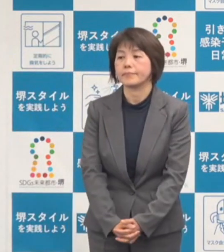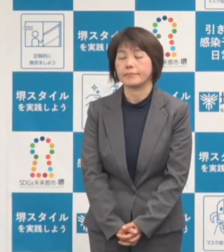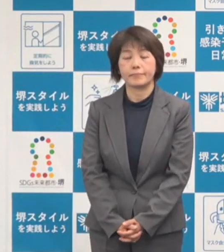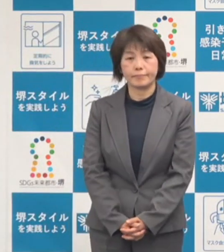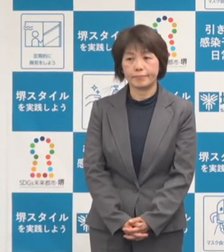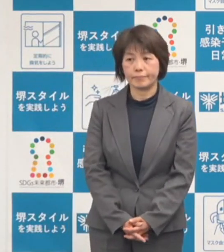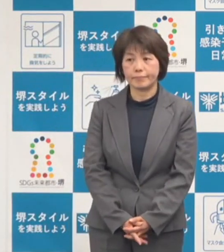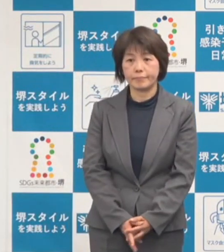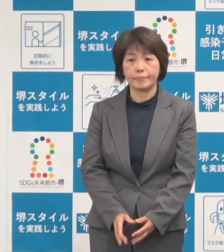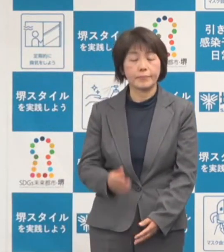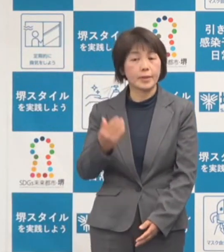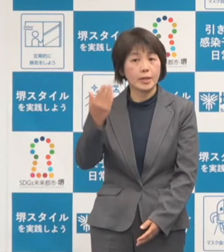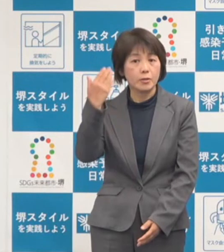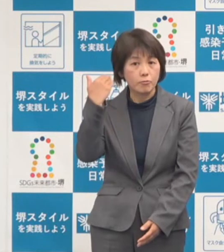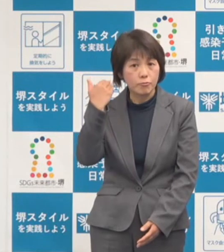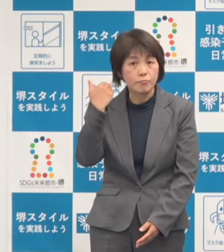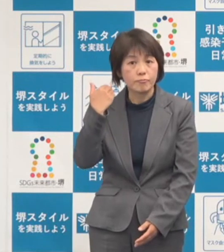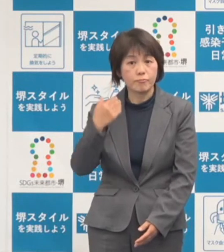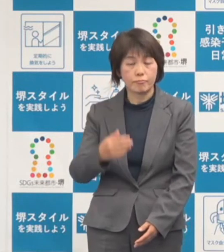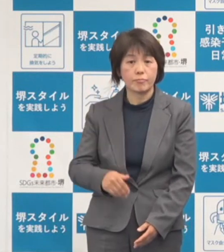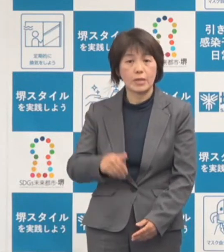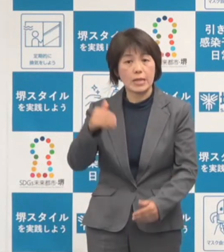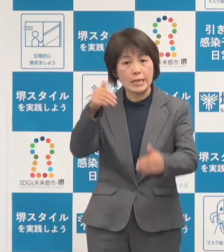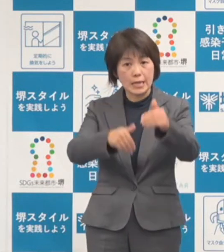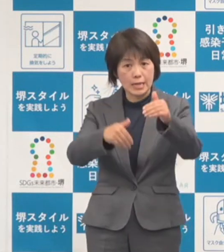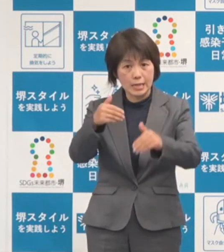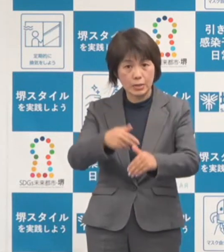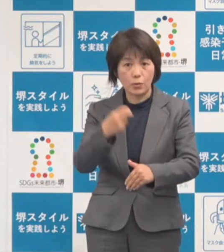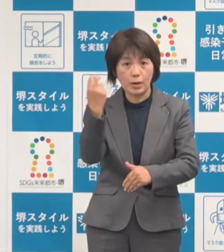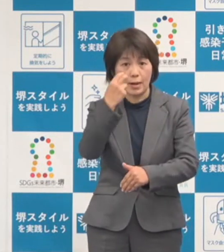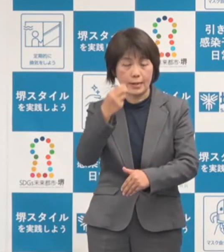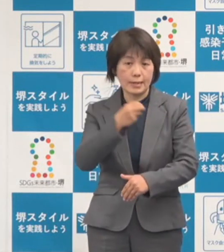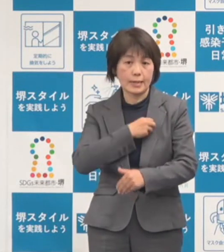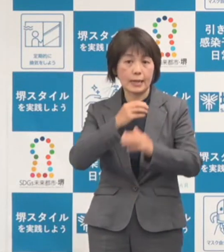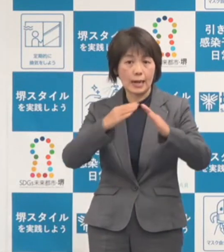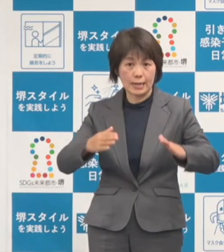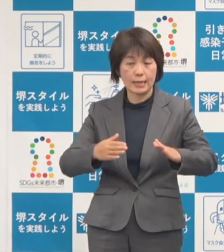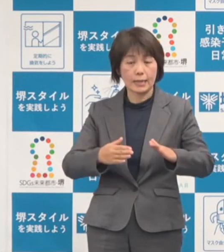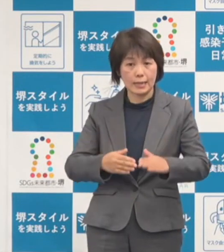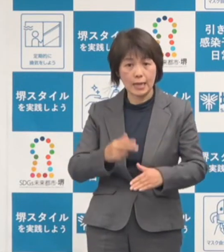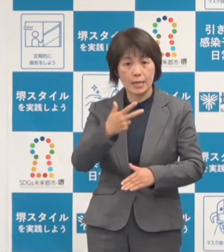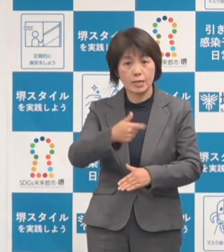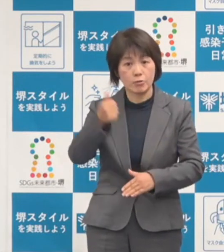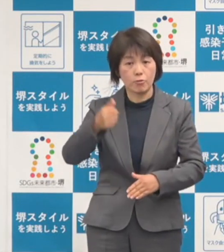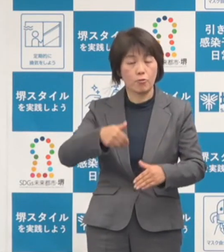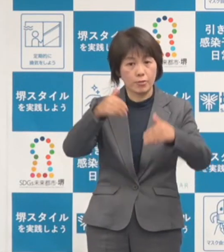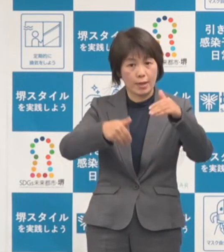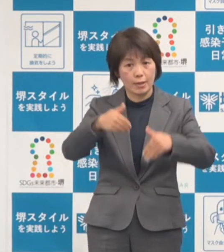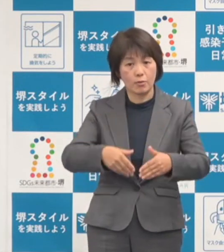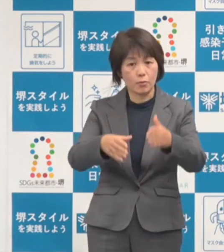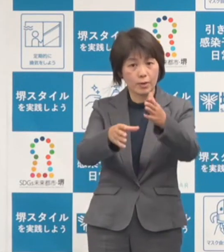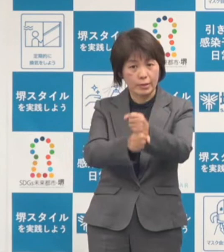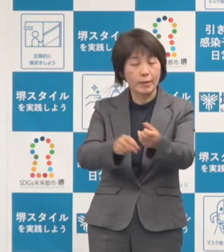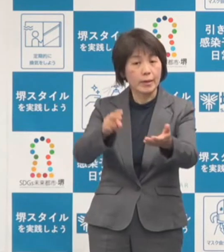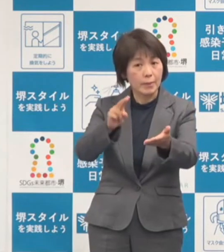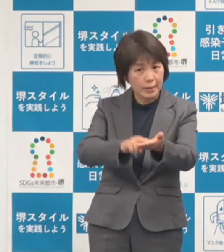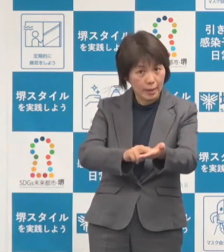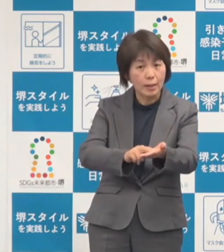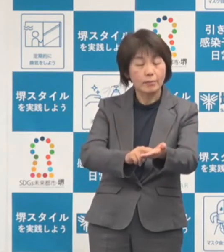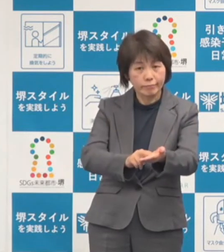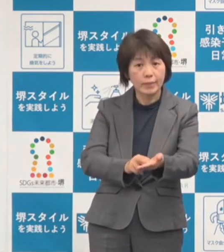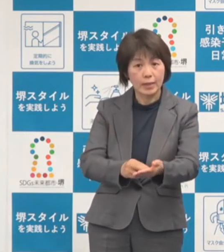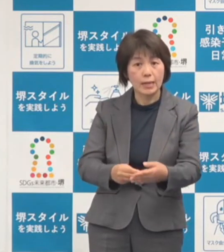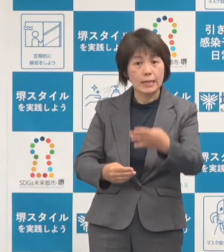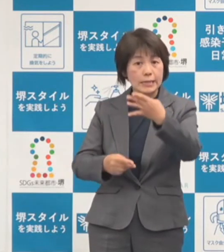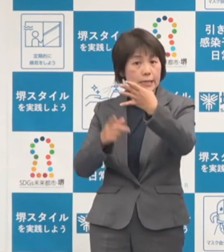この間ですね、選管の方で市長選の日程が決まったと思いますが、4月の統一地方選に合わせるのではなく